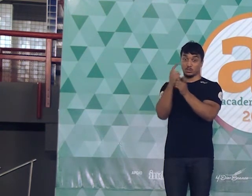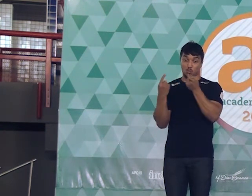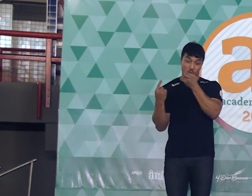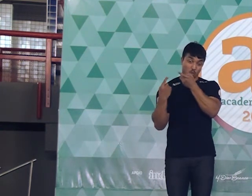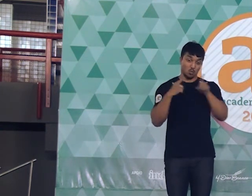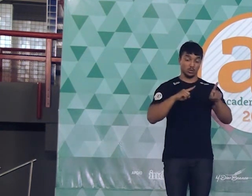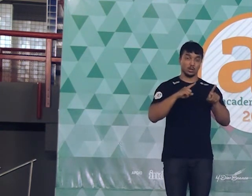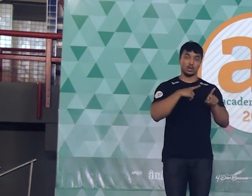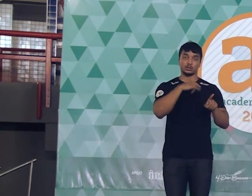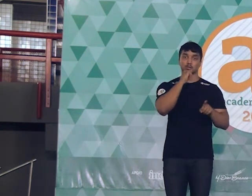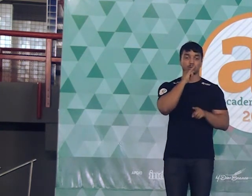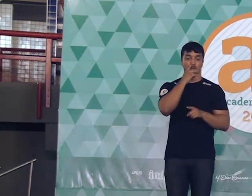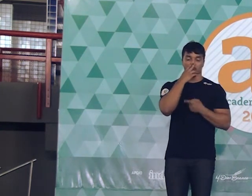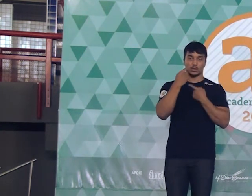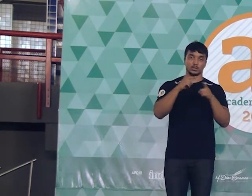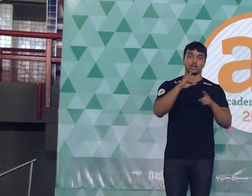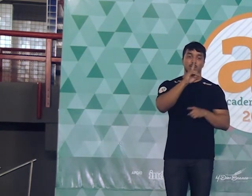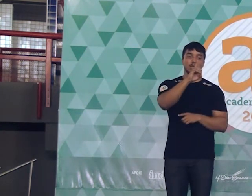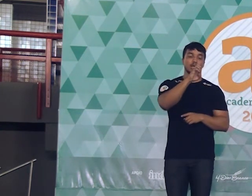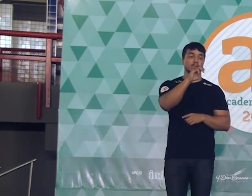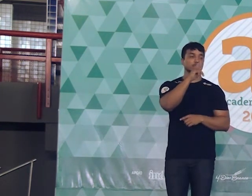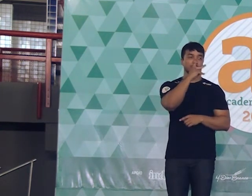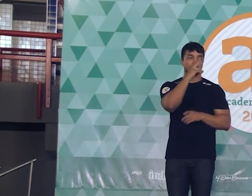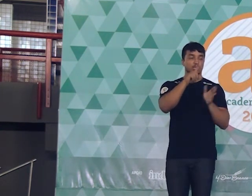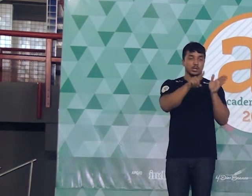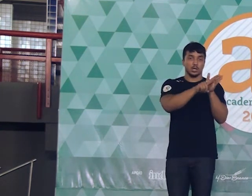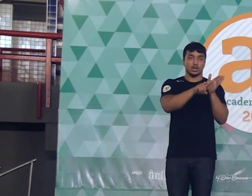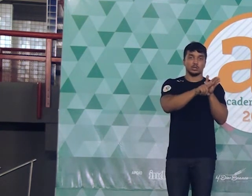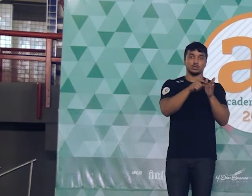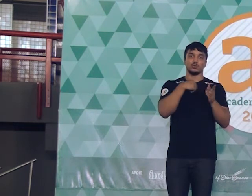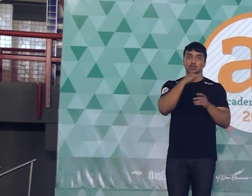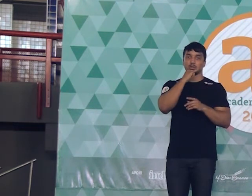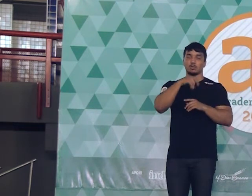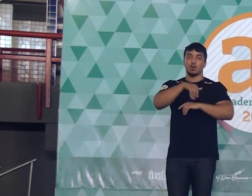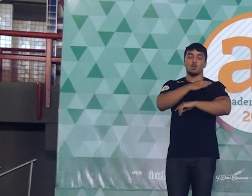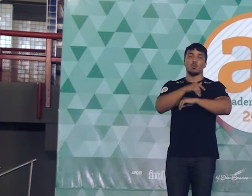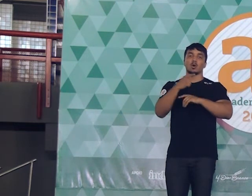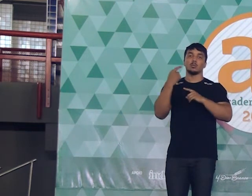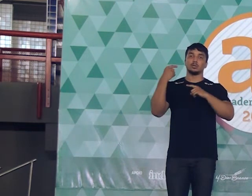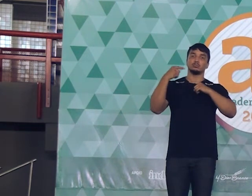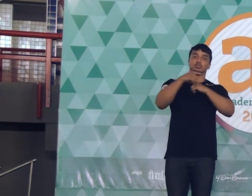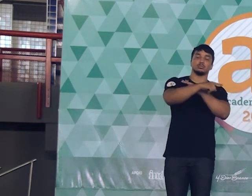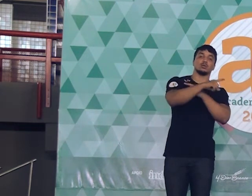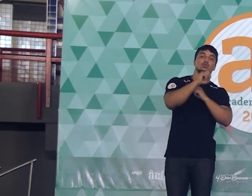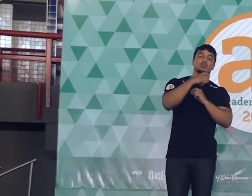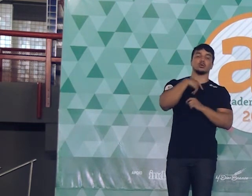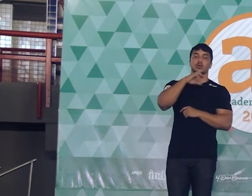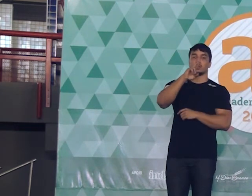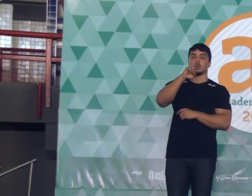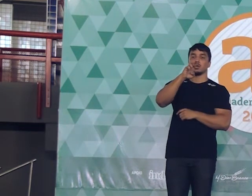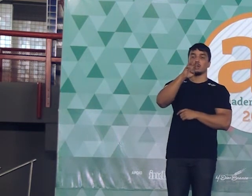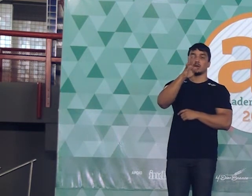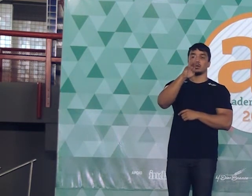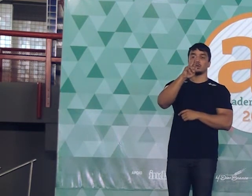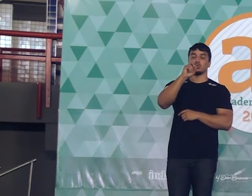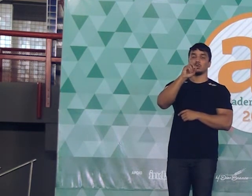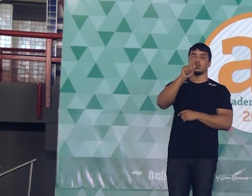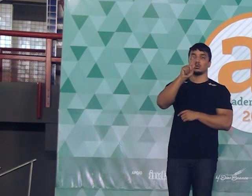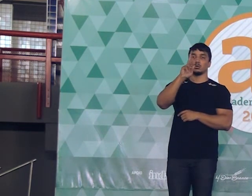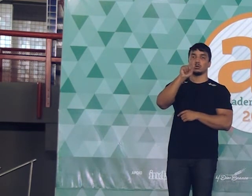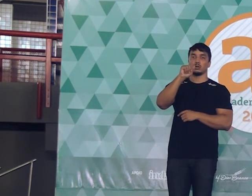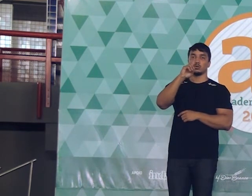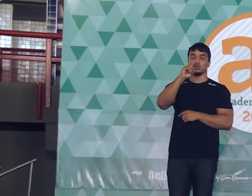estou indo contrário à trajetória, eu estou no sentido decrescente da numeração de uma rua, Eu digo que meu movimento é retrógrado,